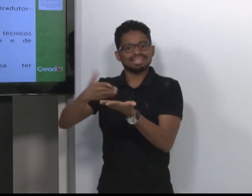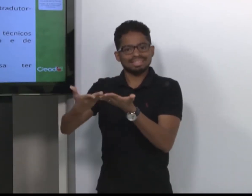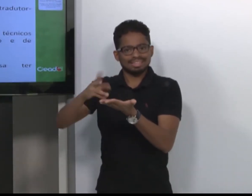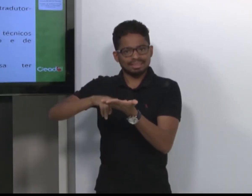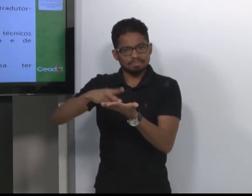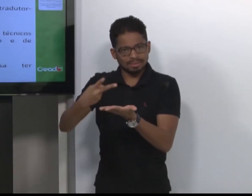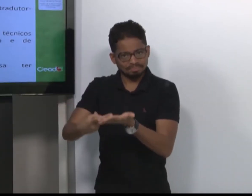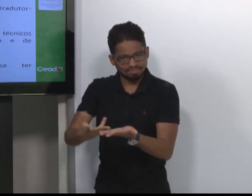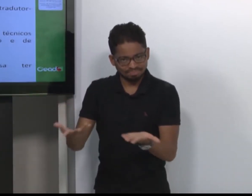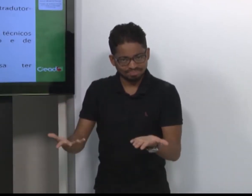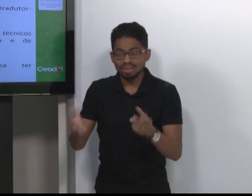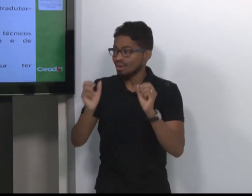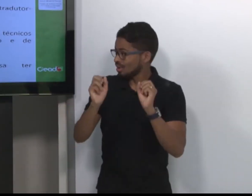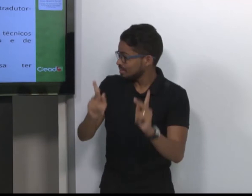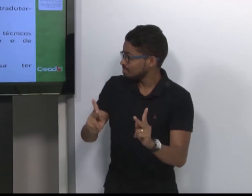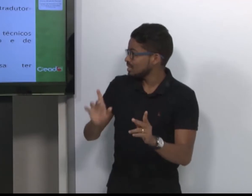conhecer estratégias,